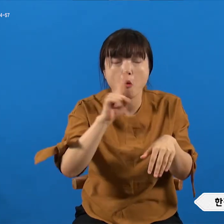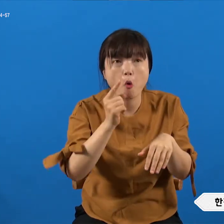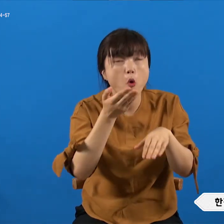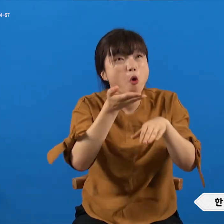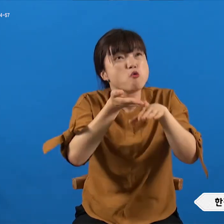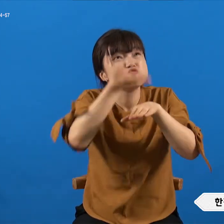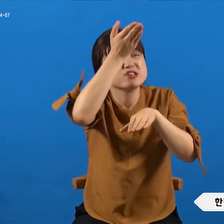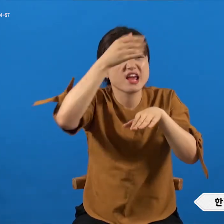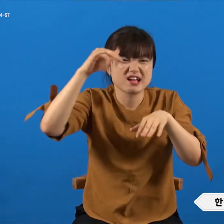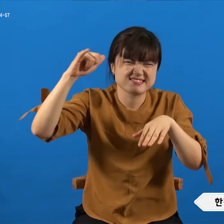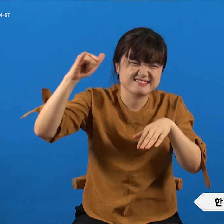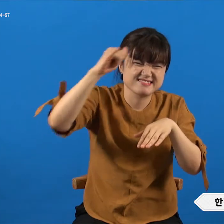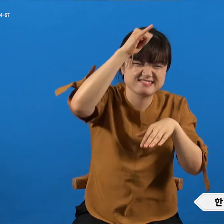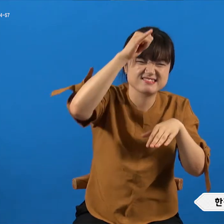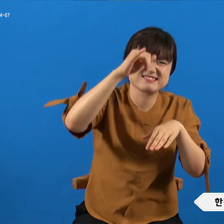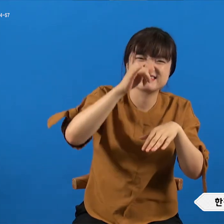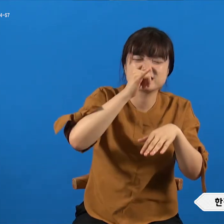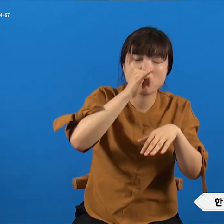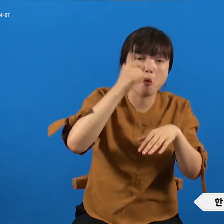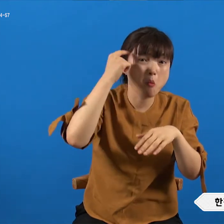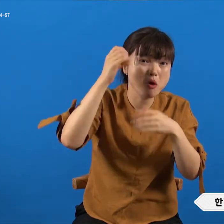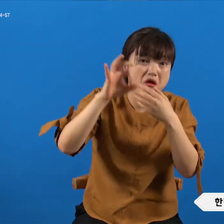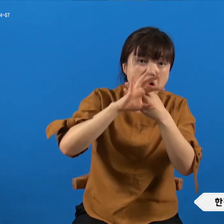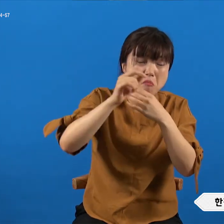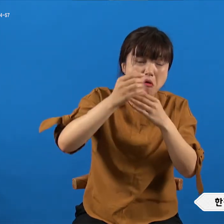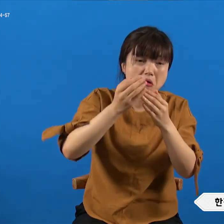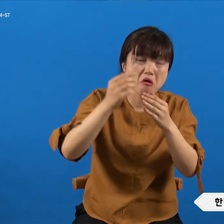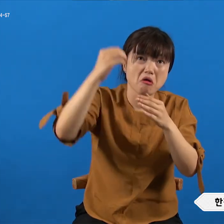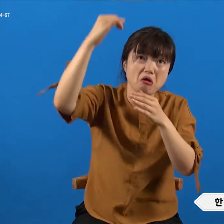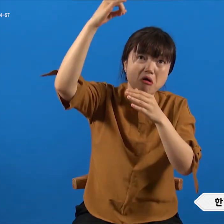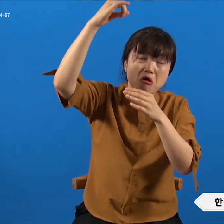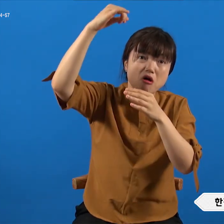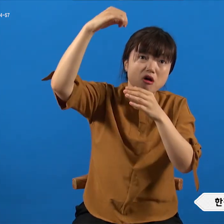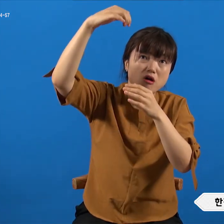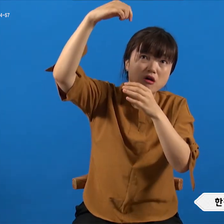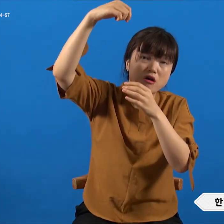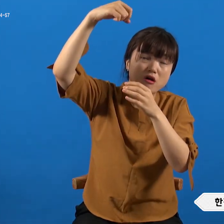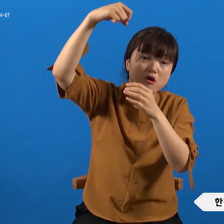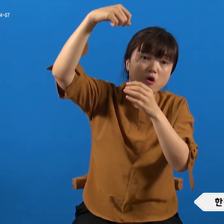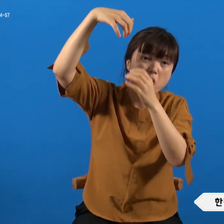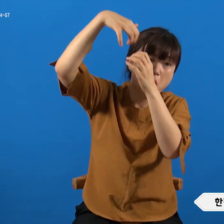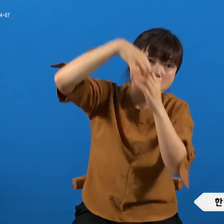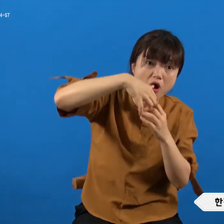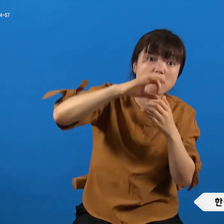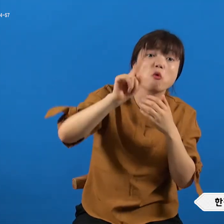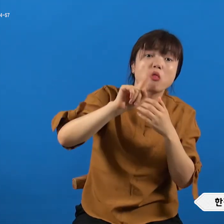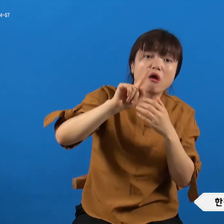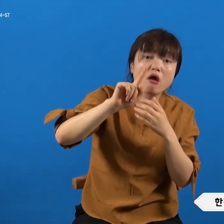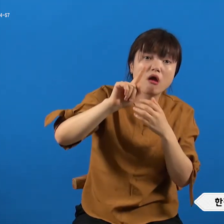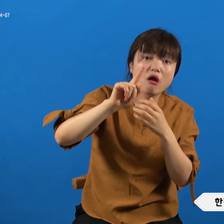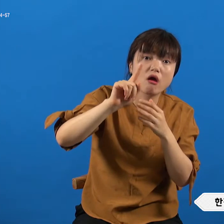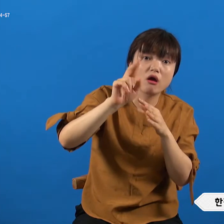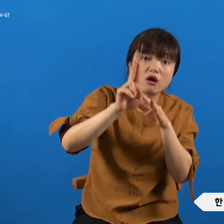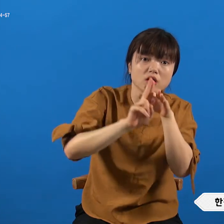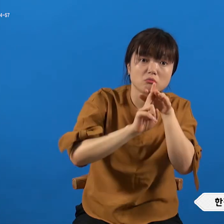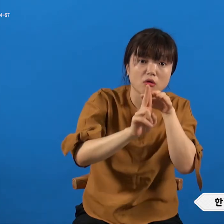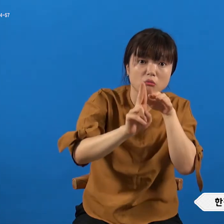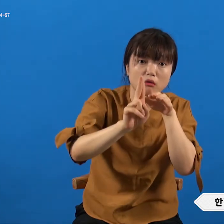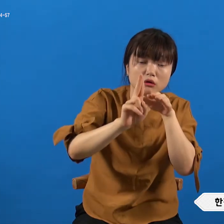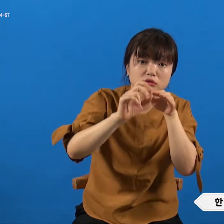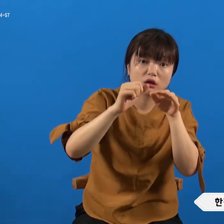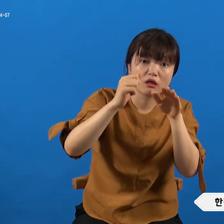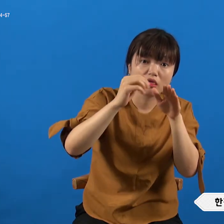위에서 싸우는 겁니다. 그러면 잘못하면 항공모함이 침몰할 수도 있습니다. 그거 제일 싫은 것입니다. 가서 싸우는